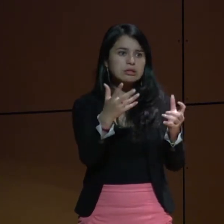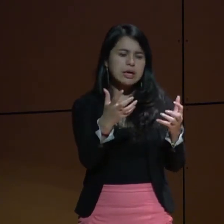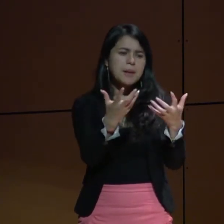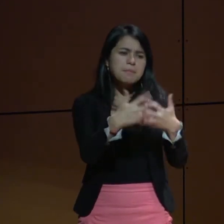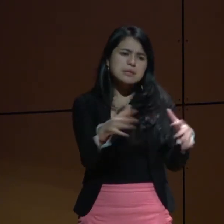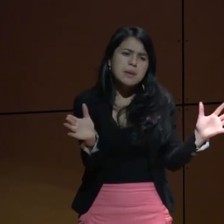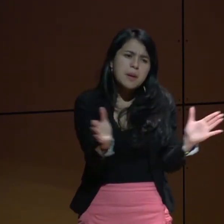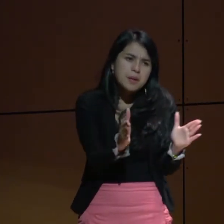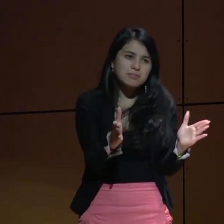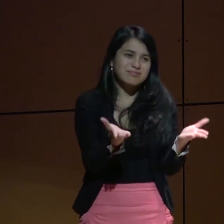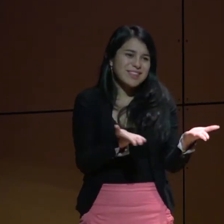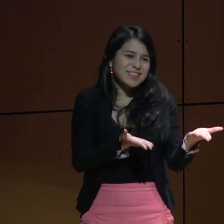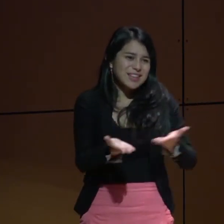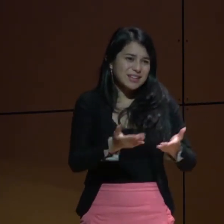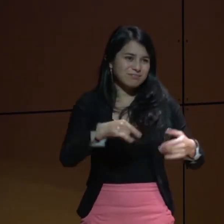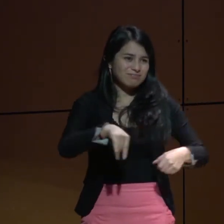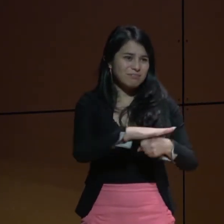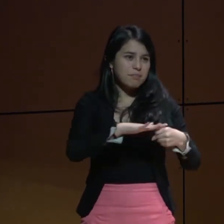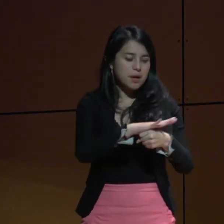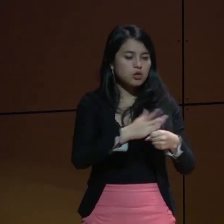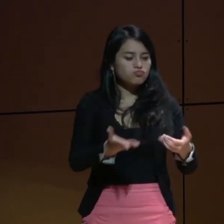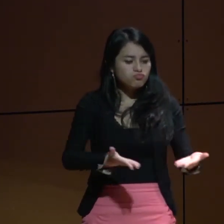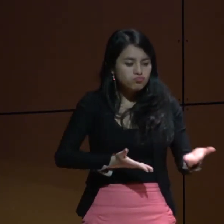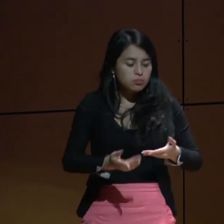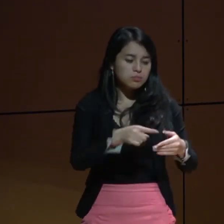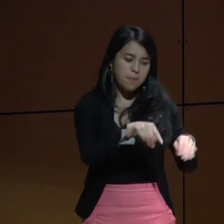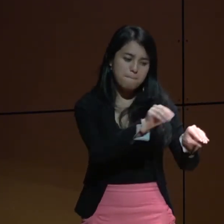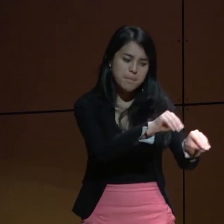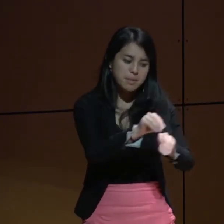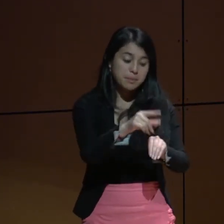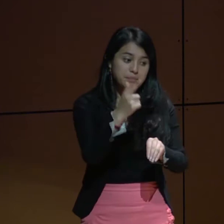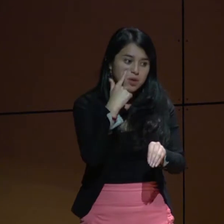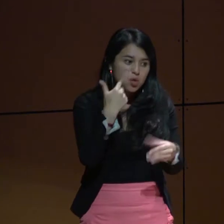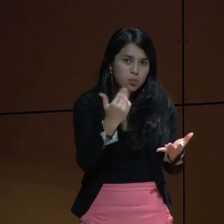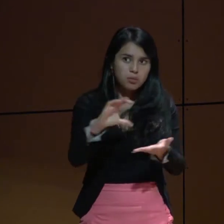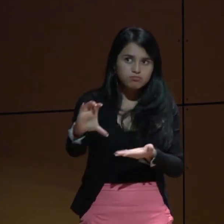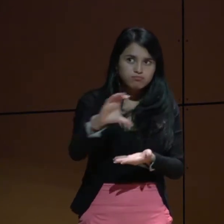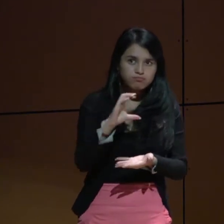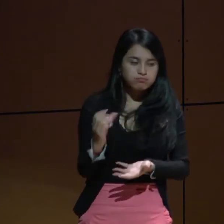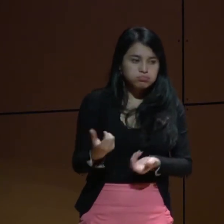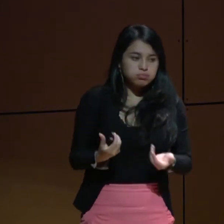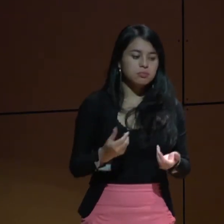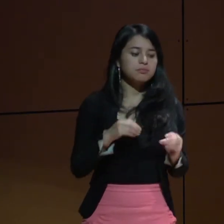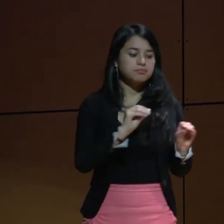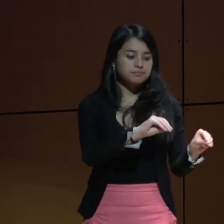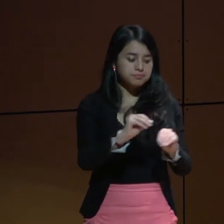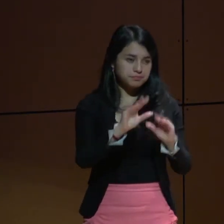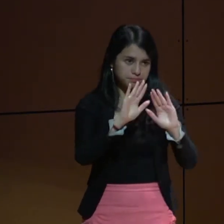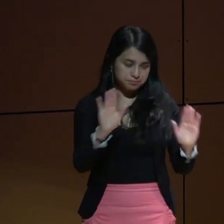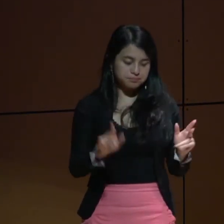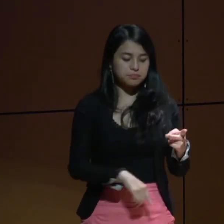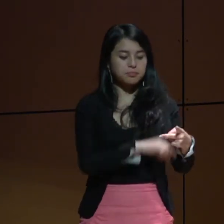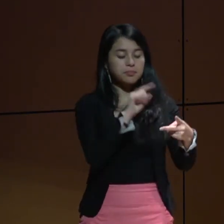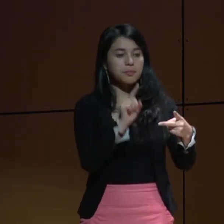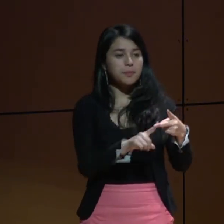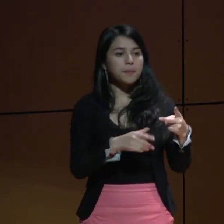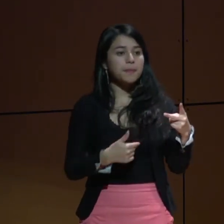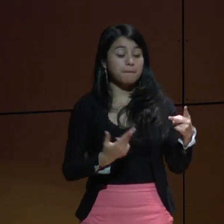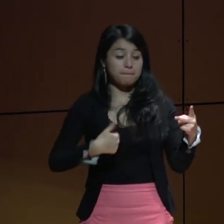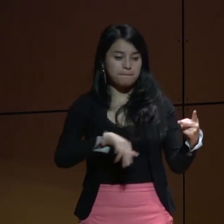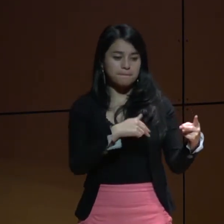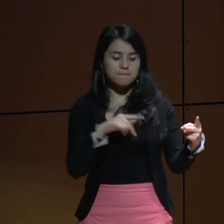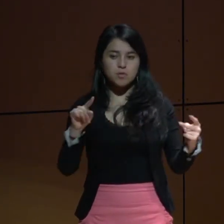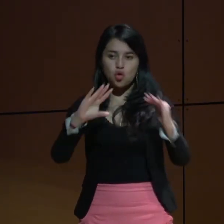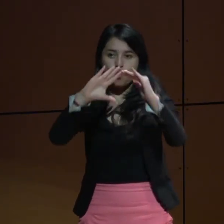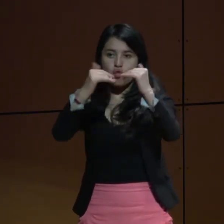de las tiendas de nuestros barrios para que mejoraran sus ingresos. Luego,